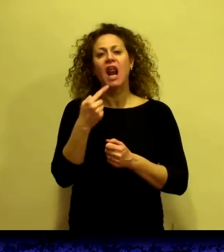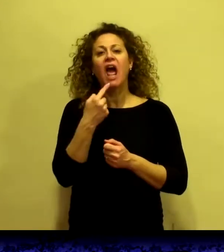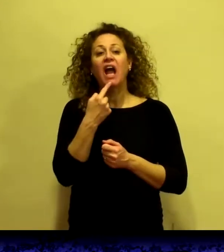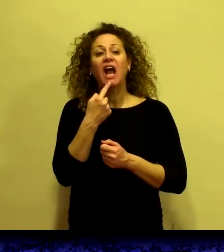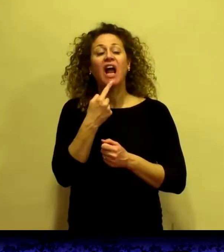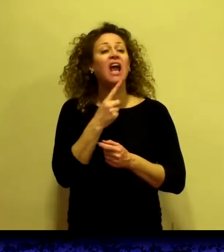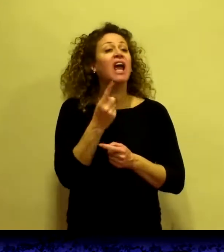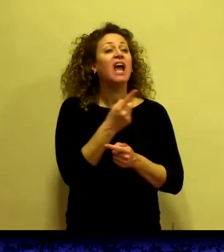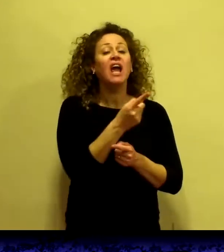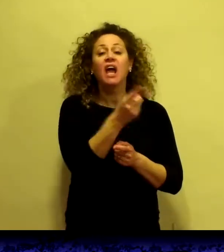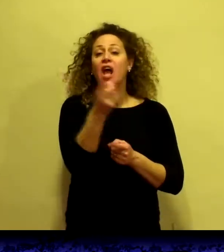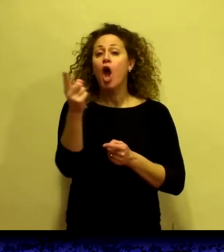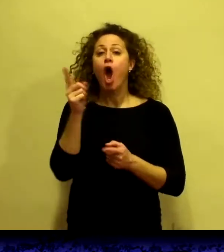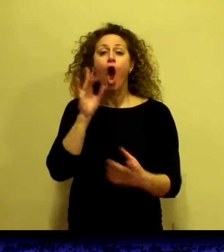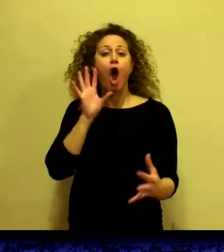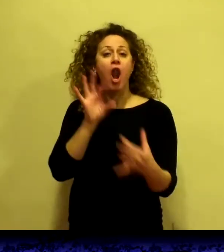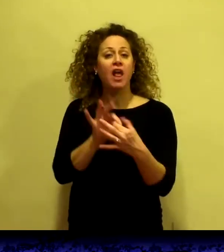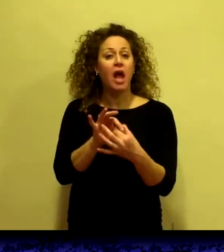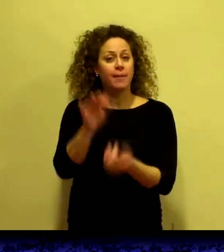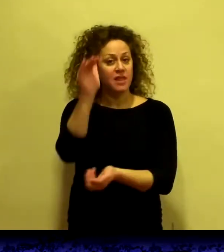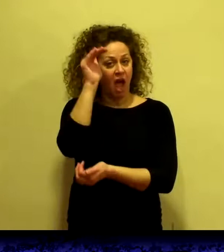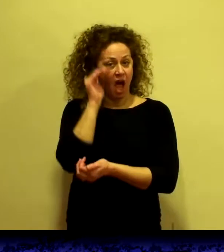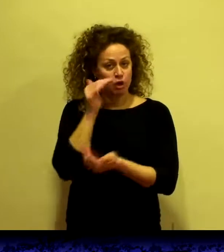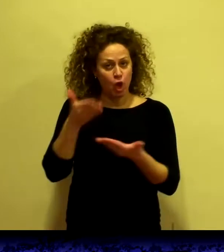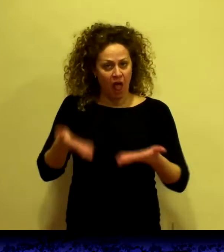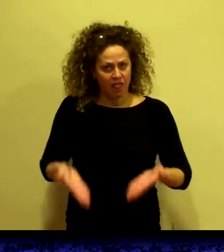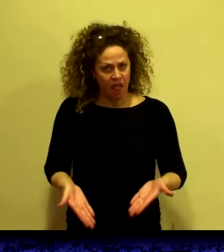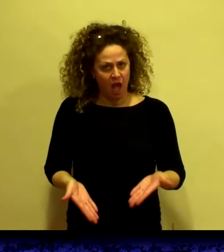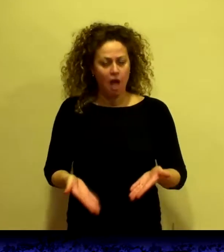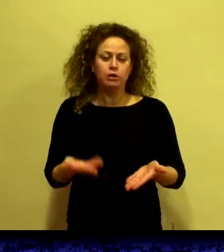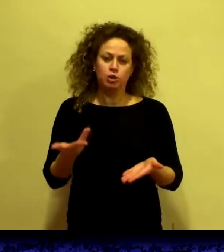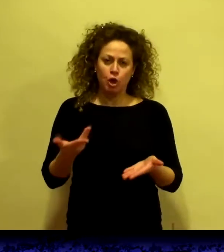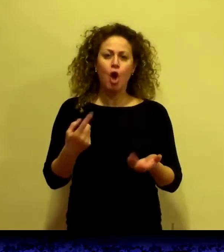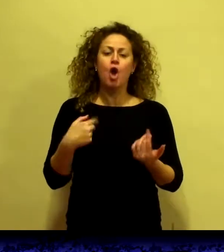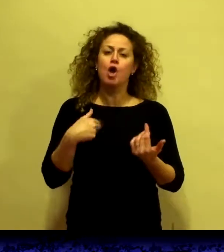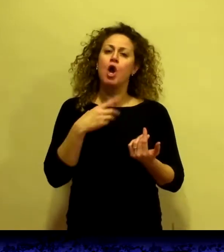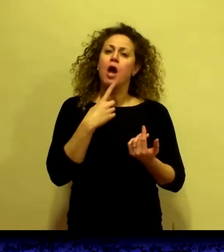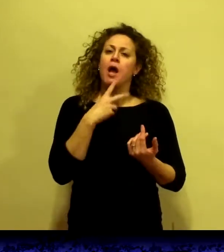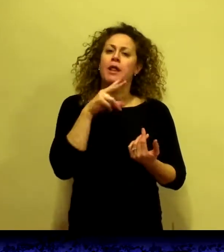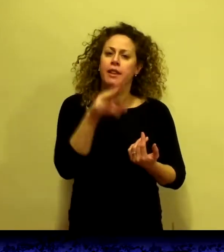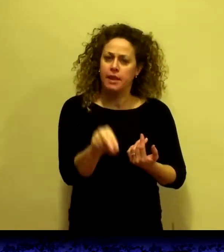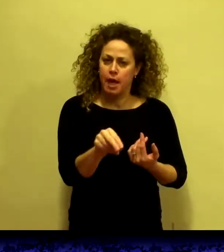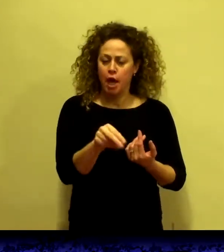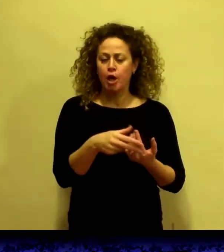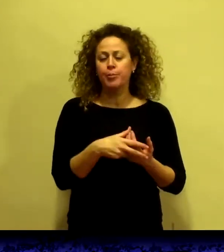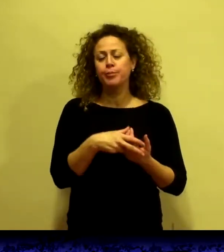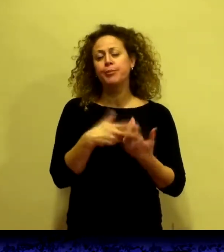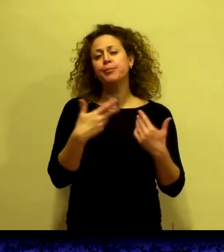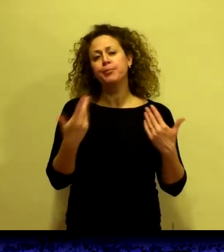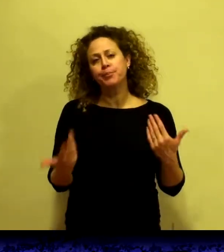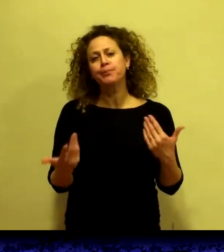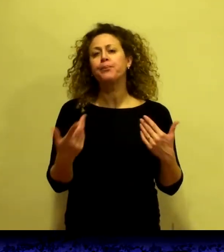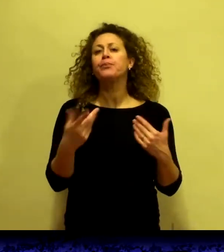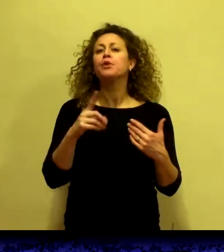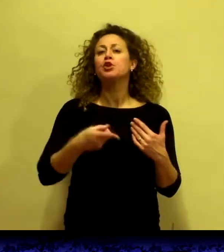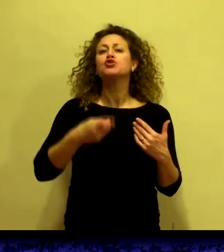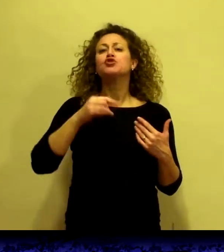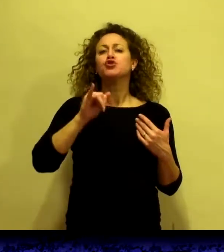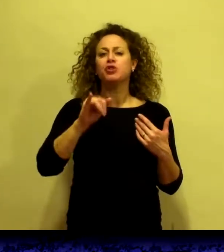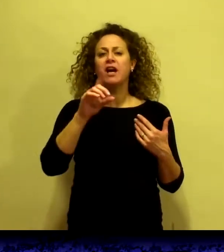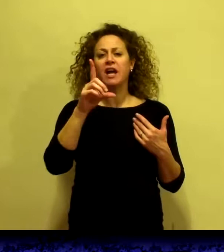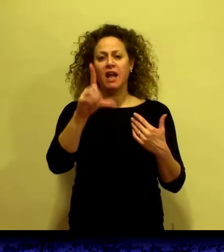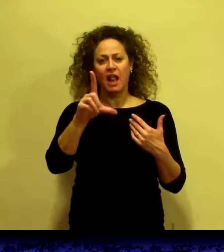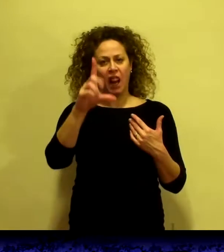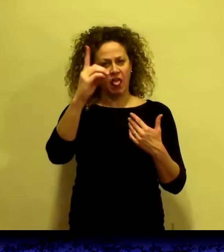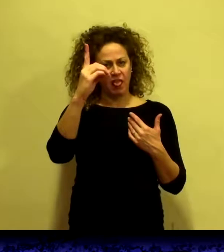ora, oppure che ne so... Cioè... Tutti al best del poli! Ma sì! Non quello! No. La gilda del